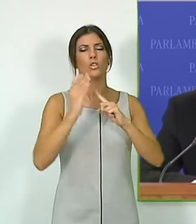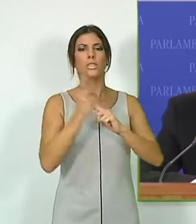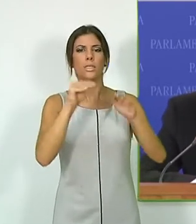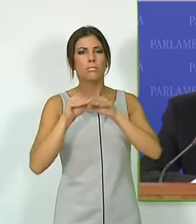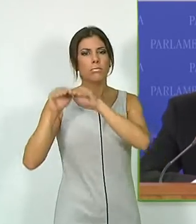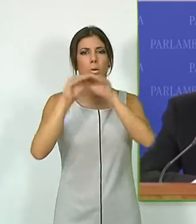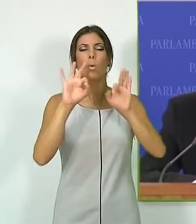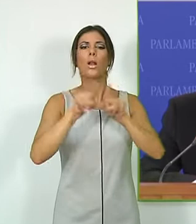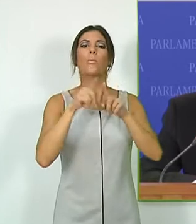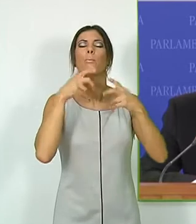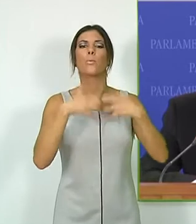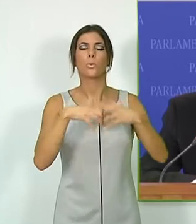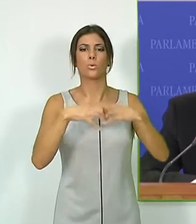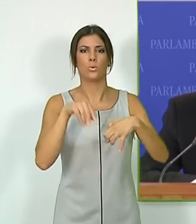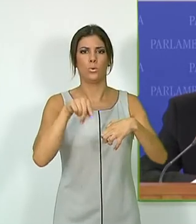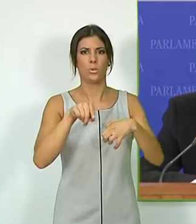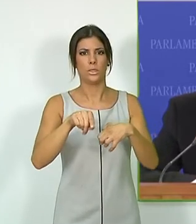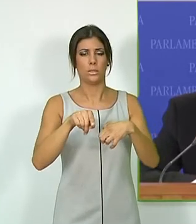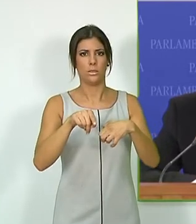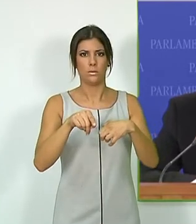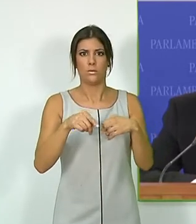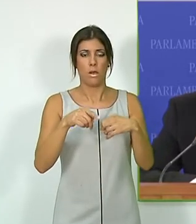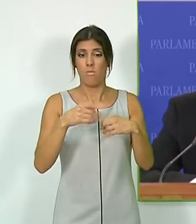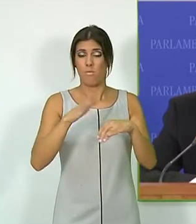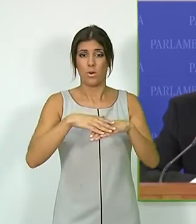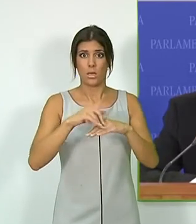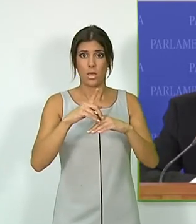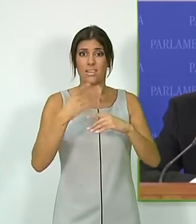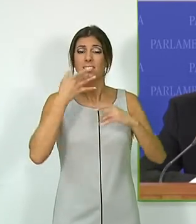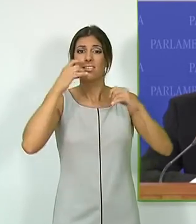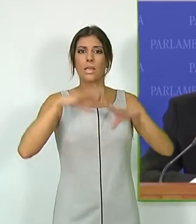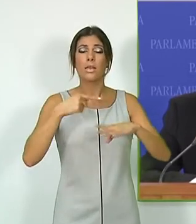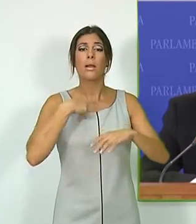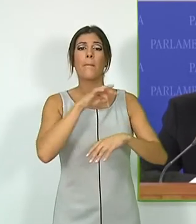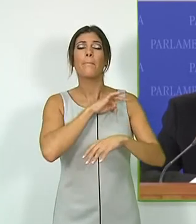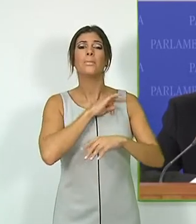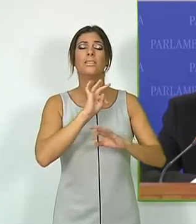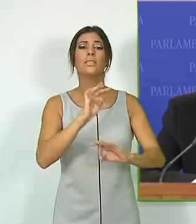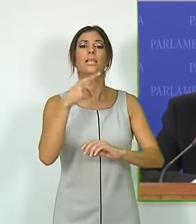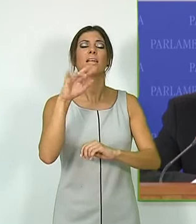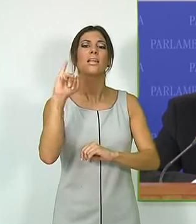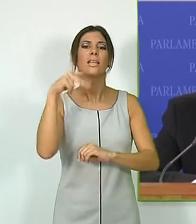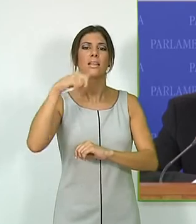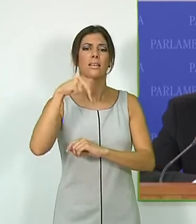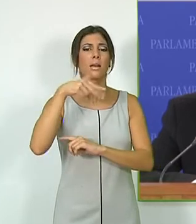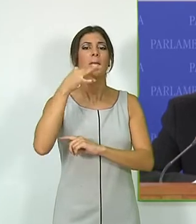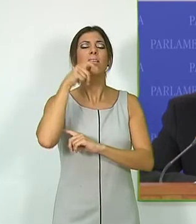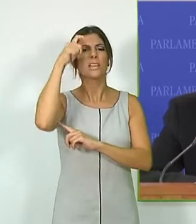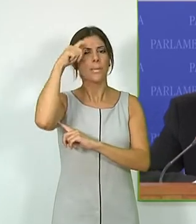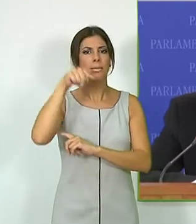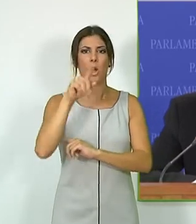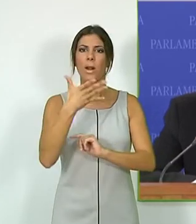de economía productiva que está propiciando y que está propugnando el presidente Griñán y el presidente Zapatero, que tiene que